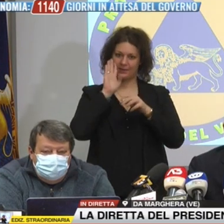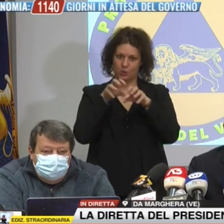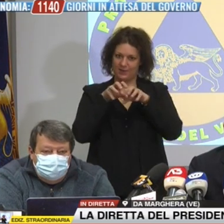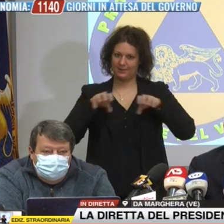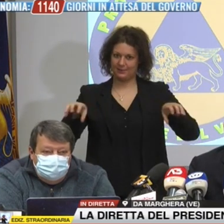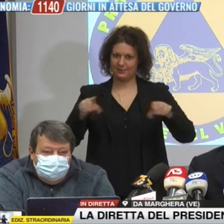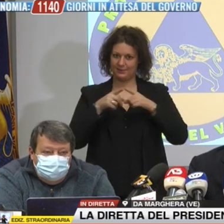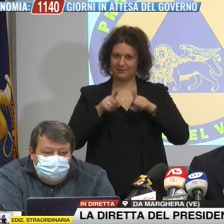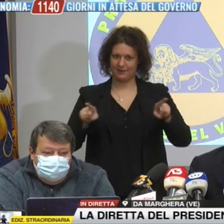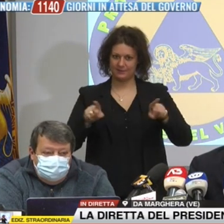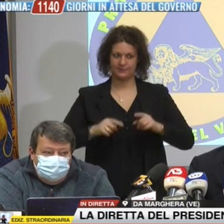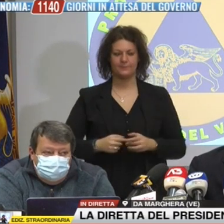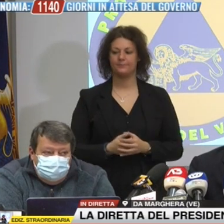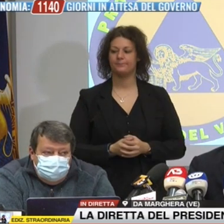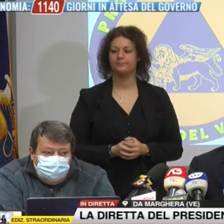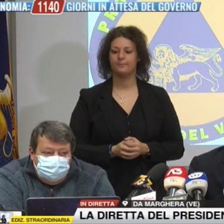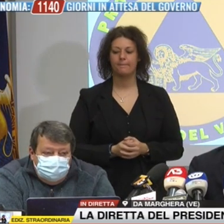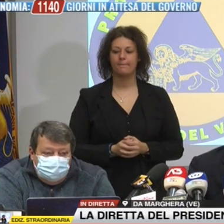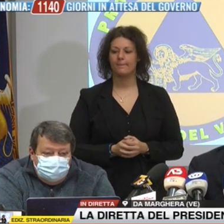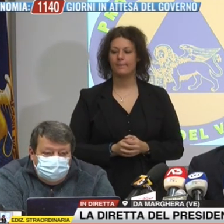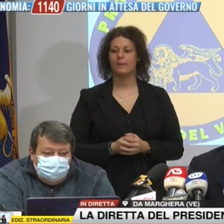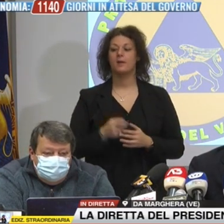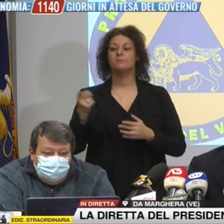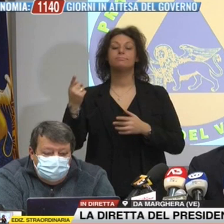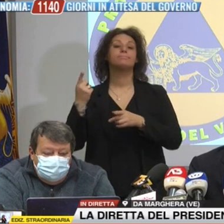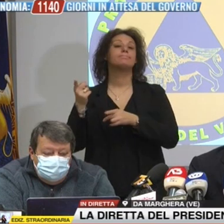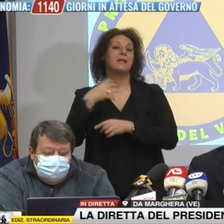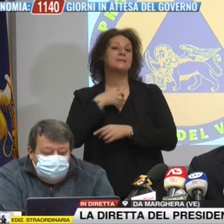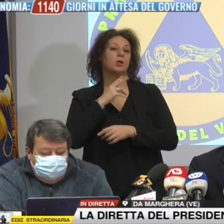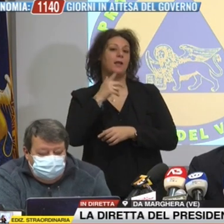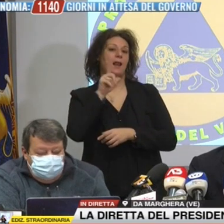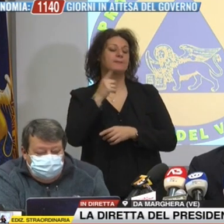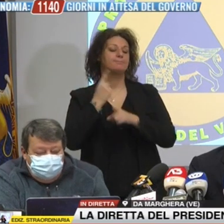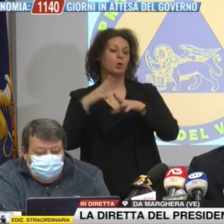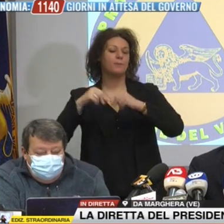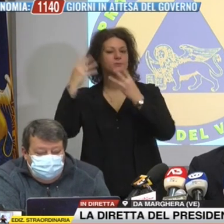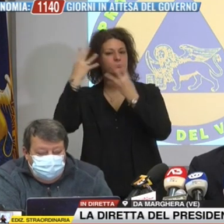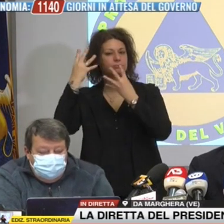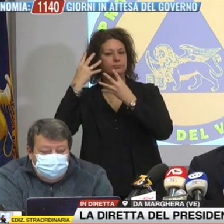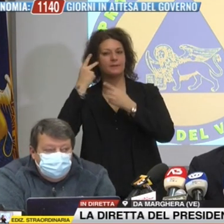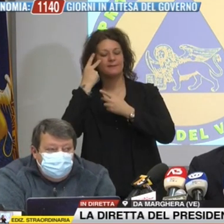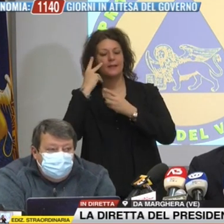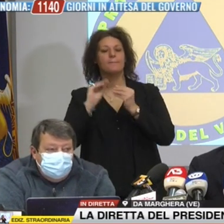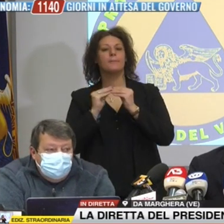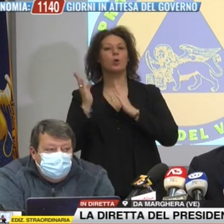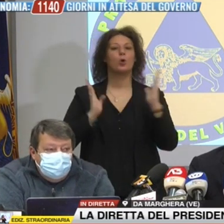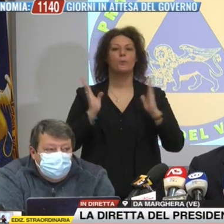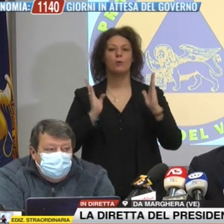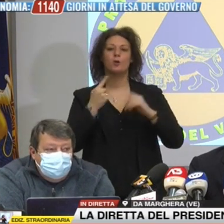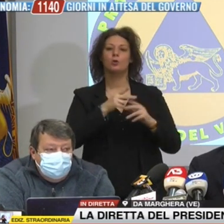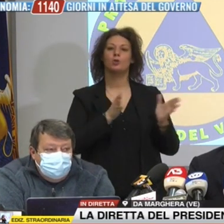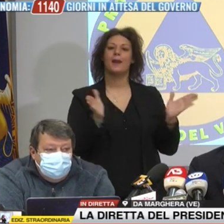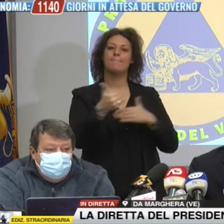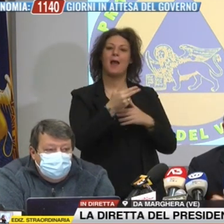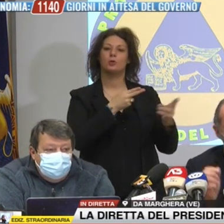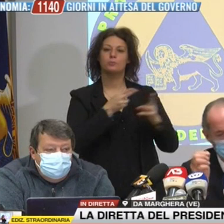se riapriamo la libera professione. Ah beh, si doveva riaprire per tutti. Stiamo facendo i ragionamenti in base all'impatto ospedaliero. Bene, allora